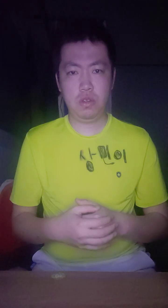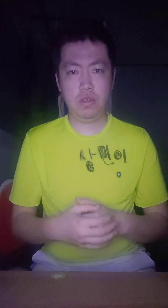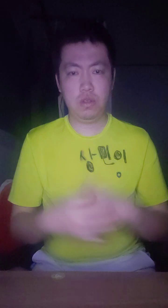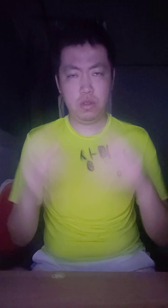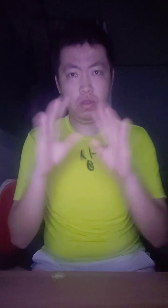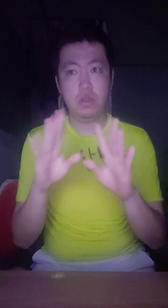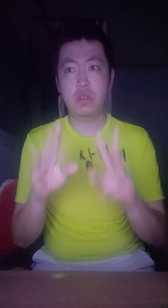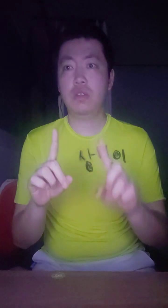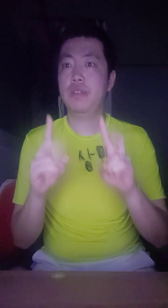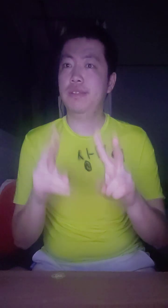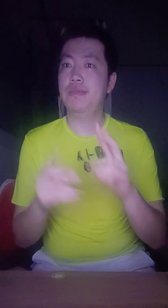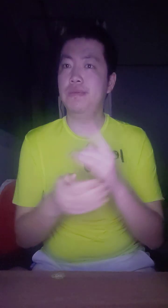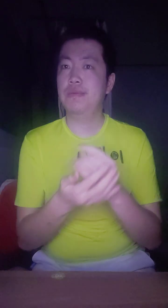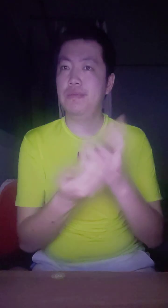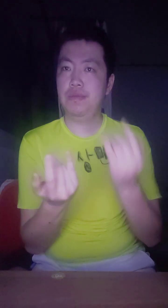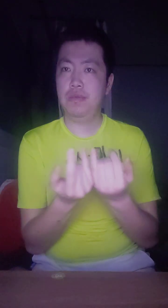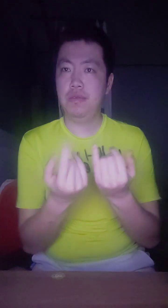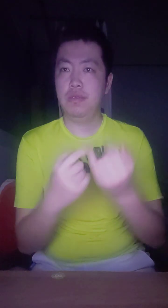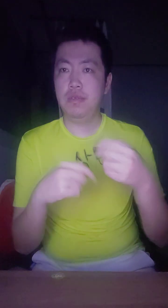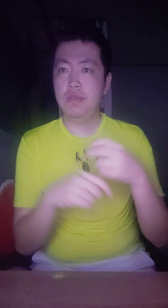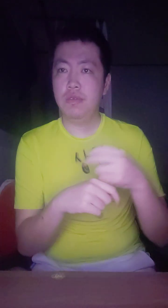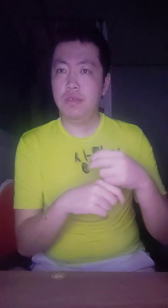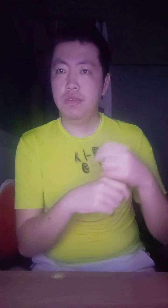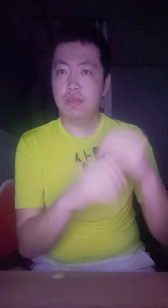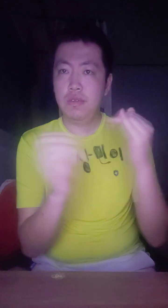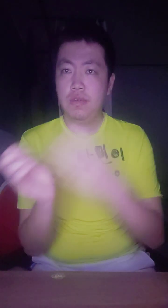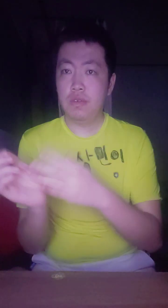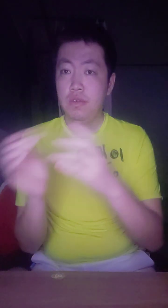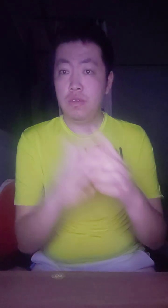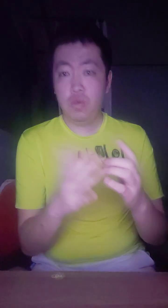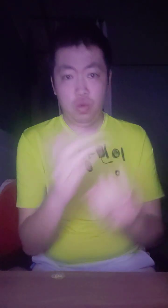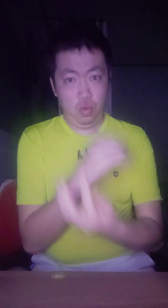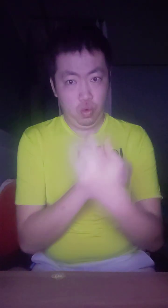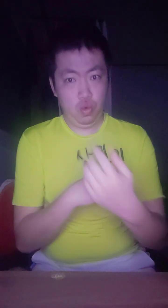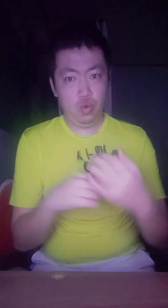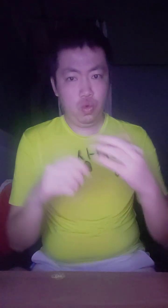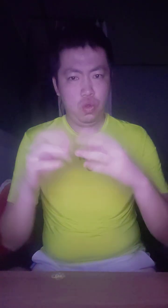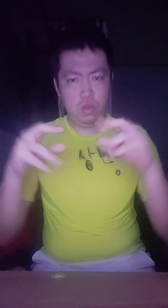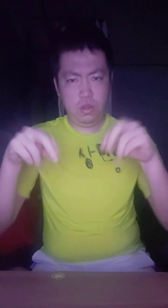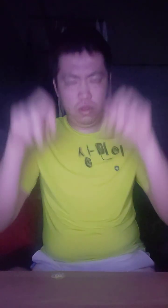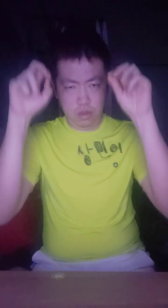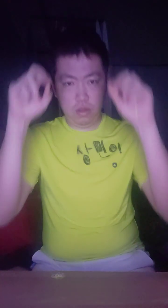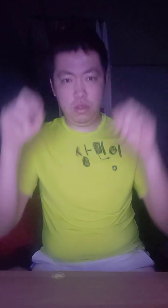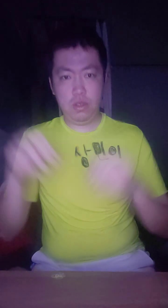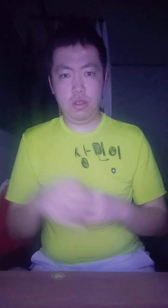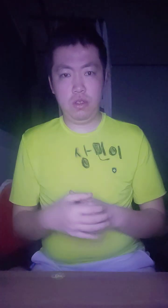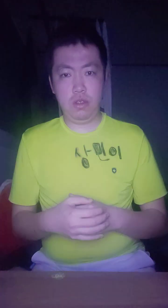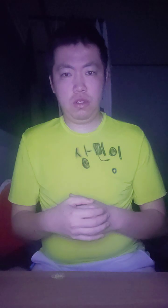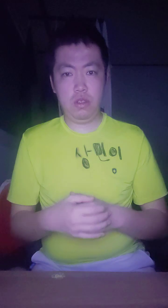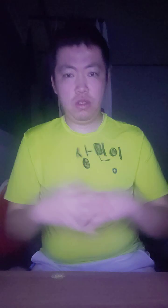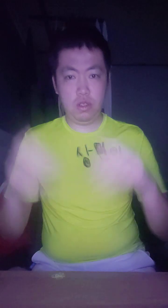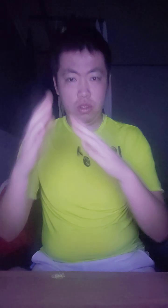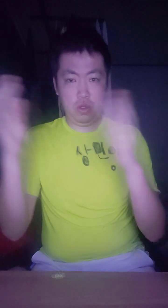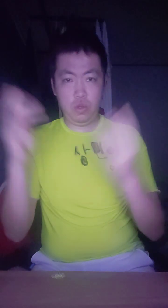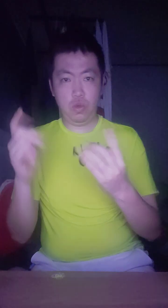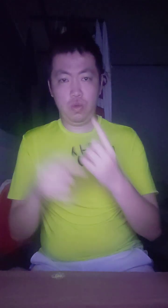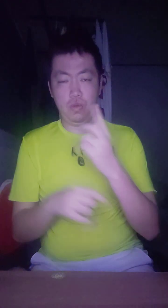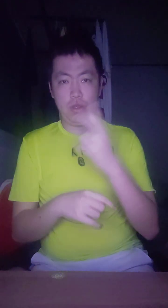11시 20분쯤 대구 범어동 아파트 단지 4곳과 일대 주택이 정전됐습니다. 다른 곳은 1시간 20분 만에